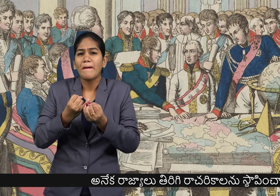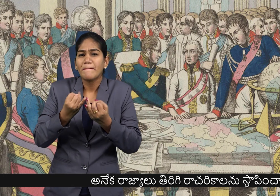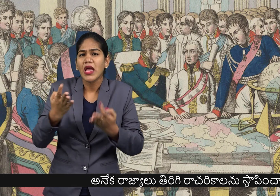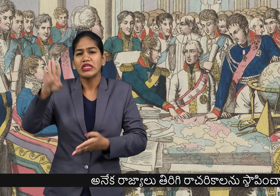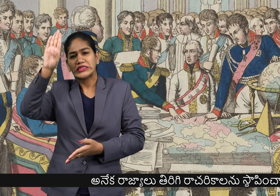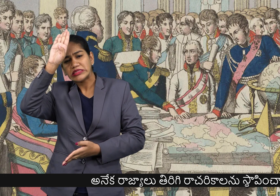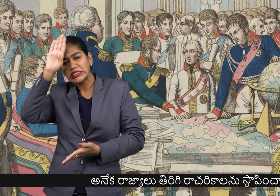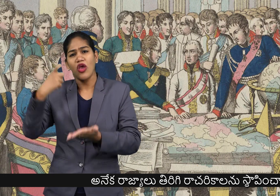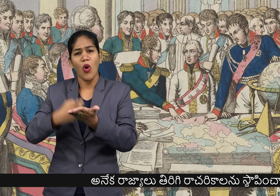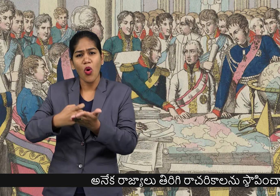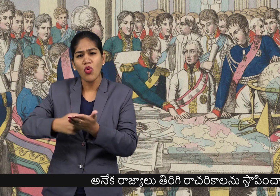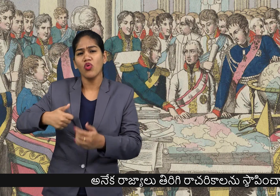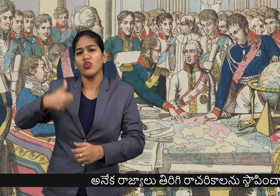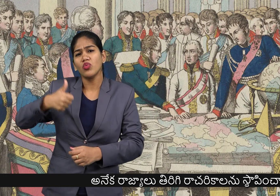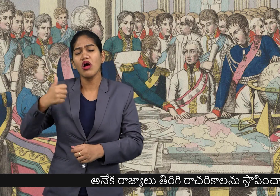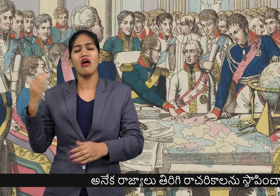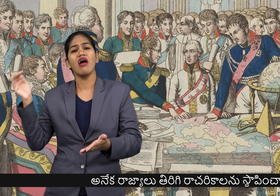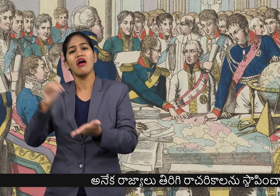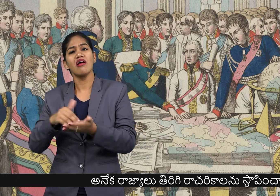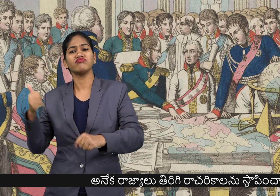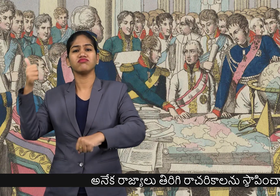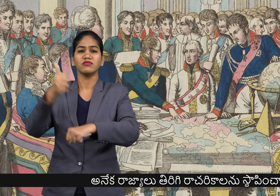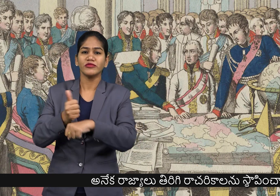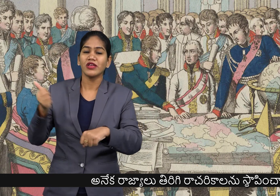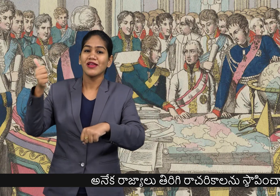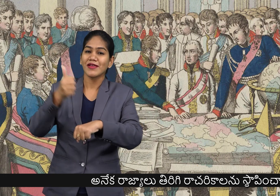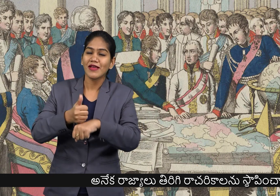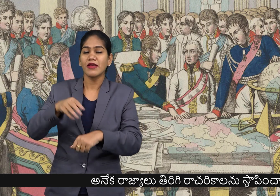అనేక రాజ్యాలు తిరిగి రాచరికాలను స్థాపించాయి.